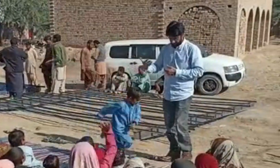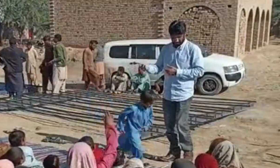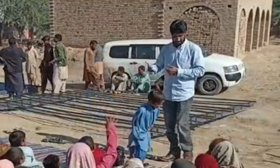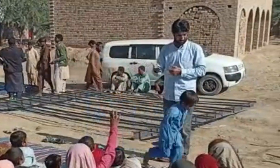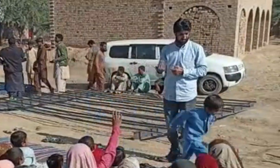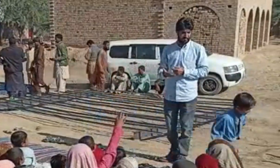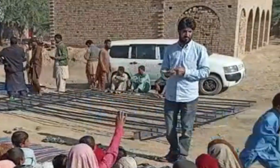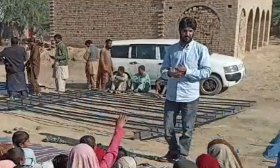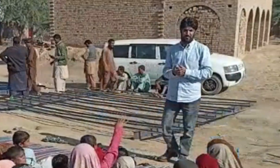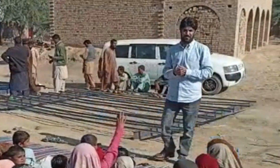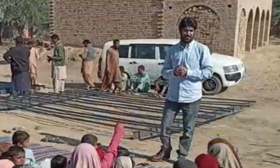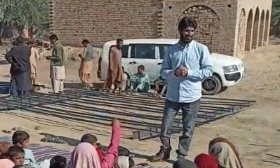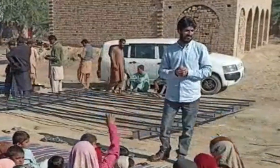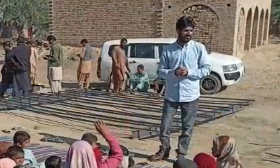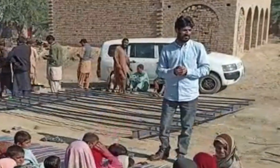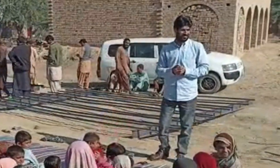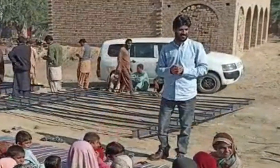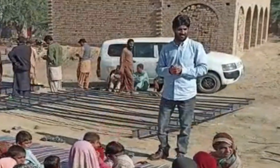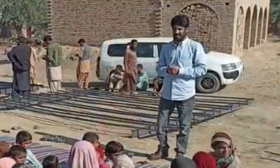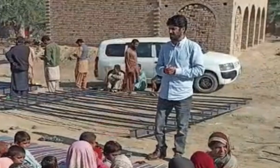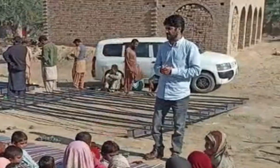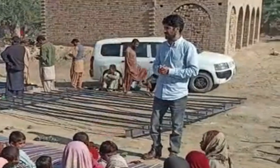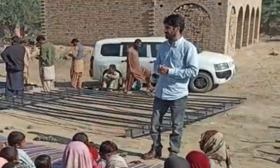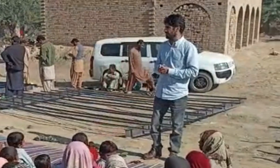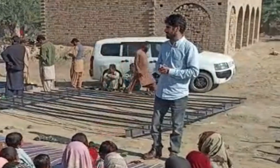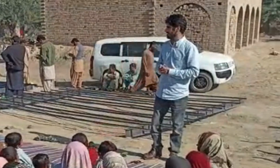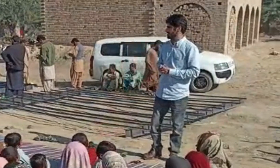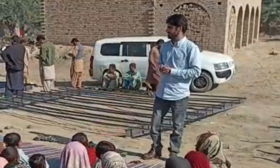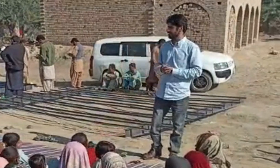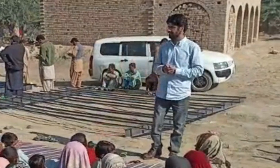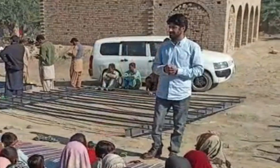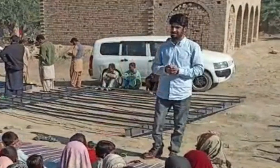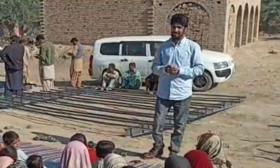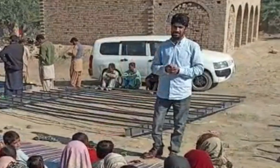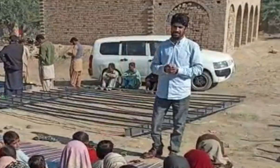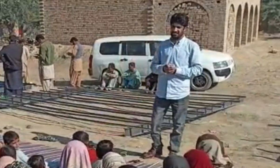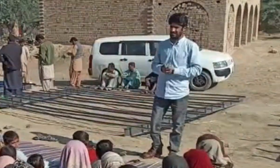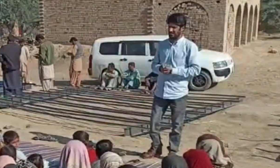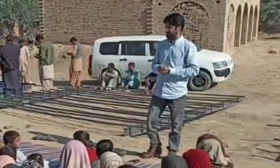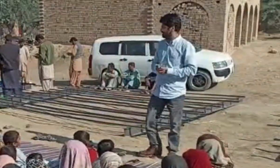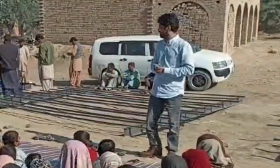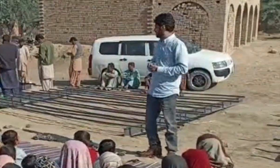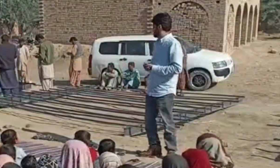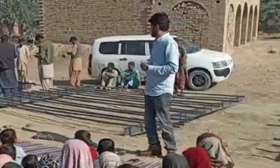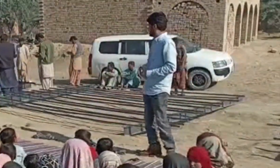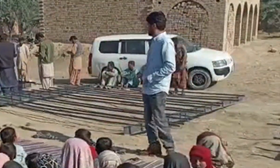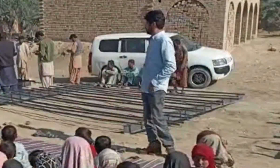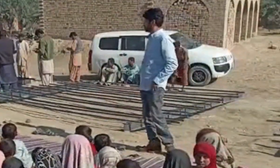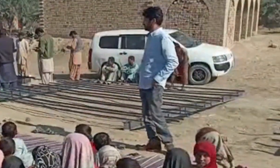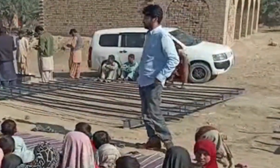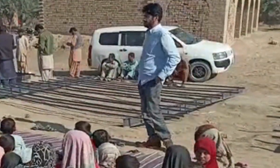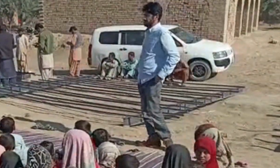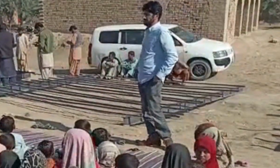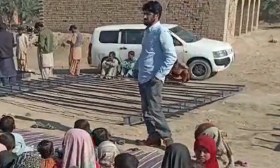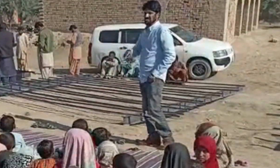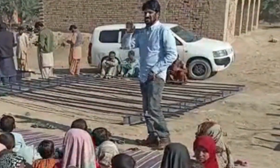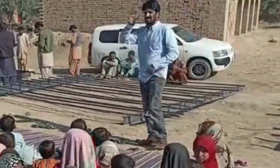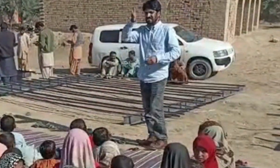گھر کی چھت دینے کے لئے یہاں پر آپ ان کا محول دیکھ سکتے ہیں کس قدر خراب ہے ان کے پاس کپڑے نہیں ہیں جوتے نہیں ہیں اور